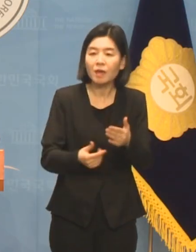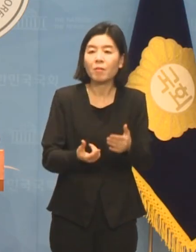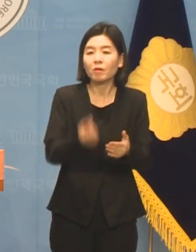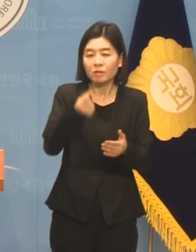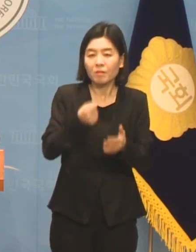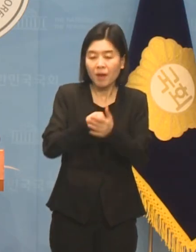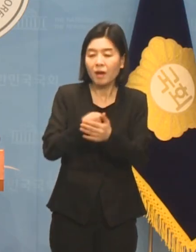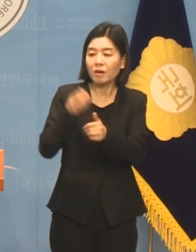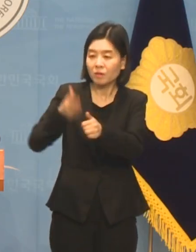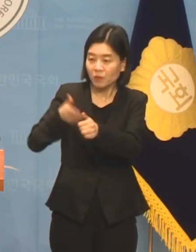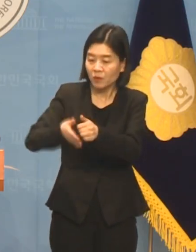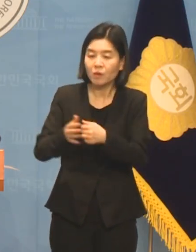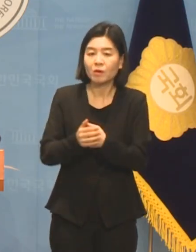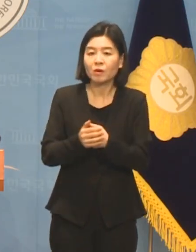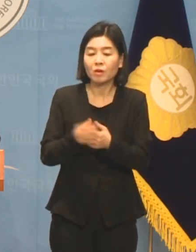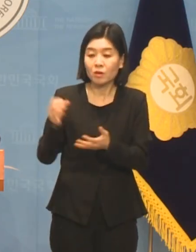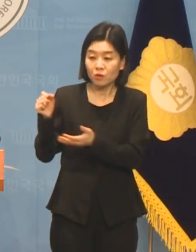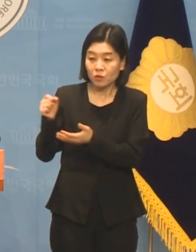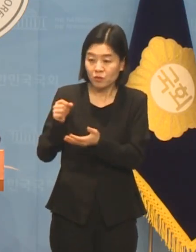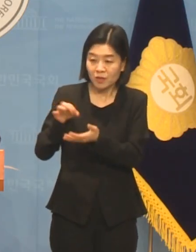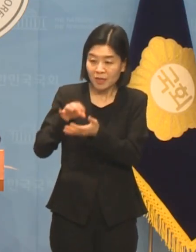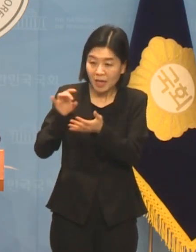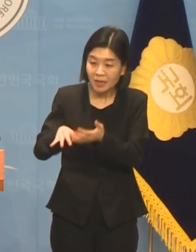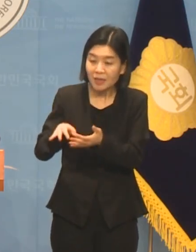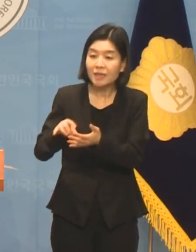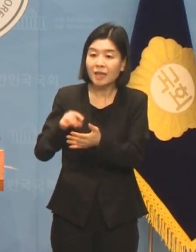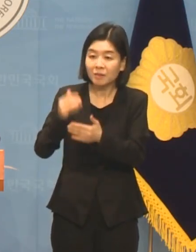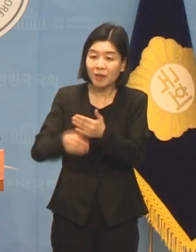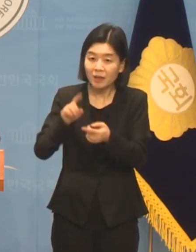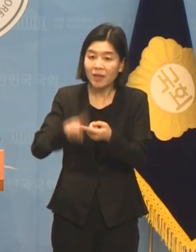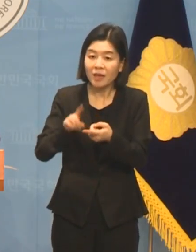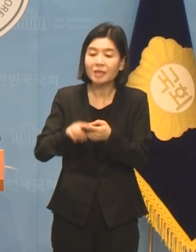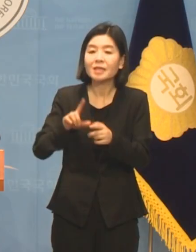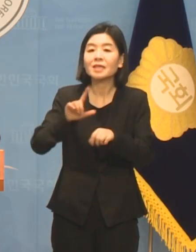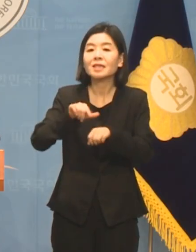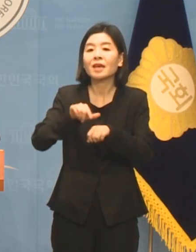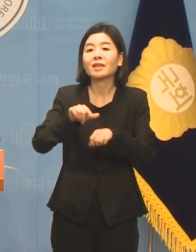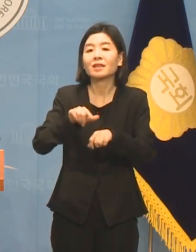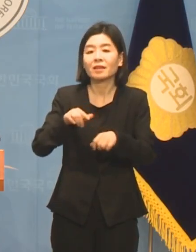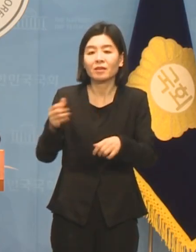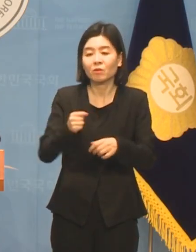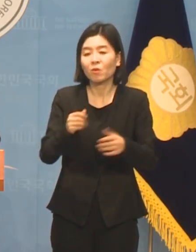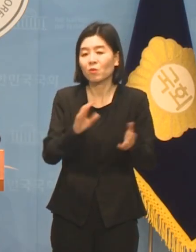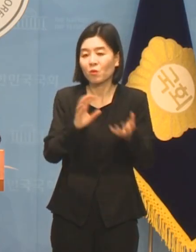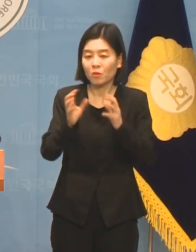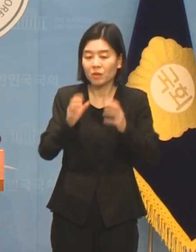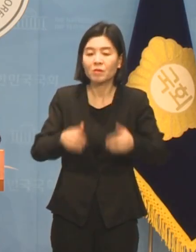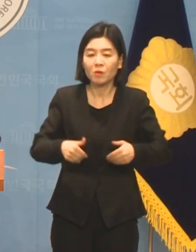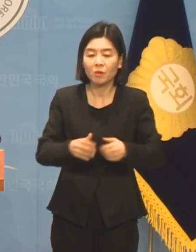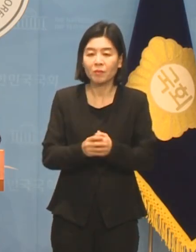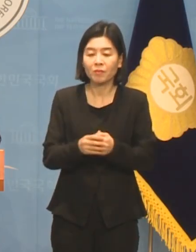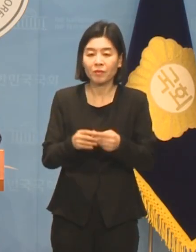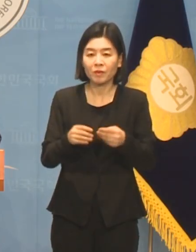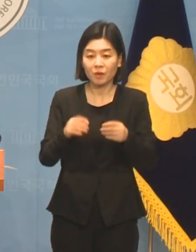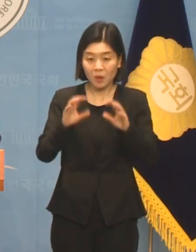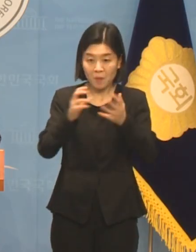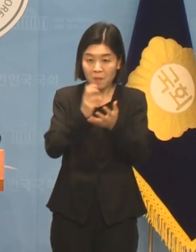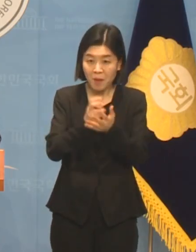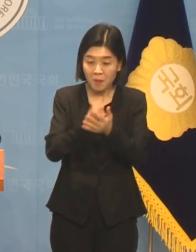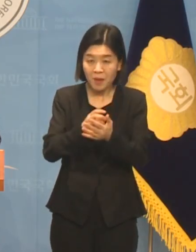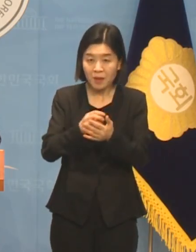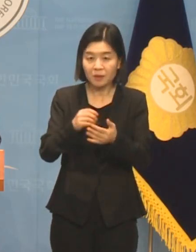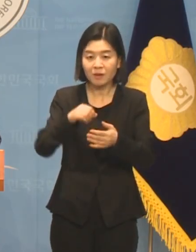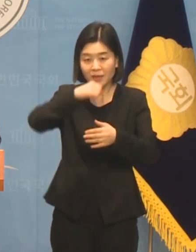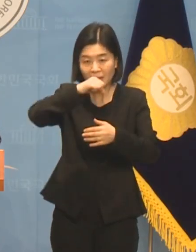유산취득세 전환은 시간을 갖고 논의해도 늦지 않습니다. 3. 헌법이 정한 예산 편성권을 가진 기재부는